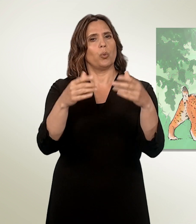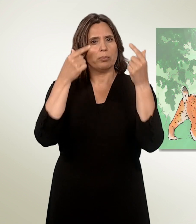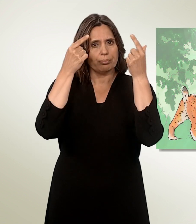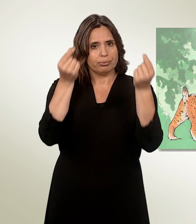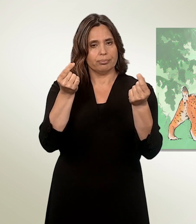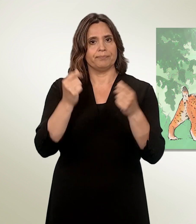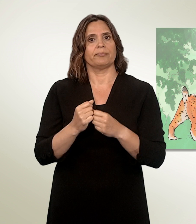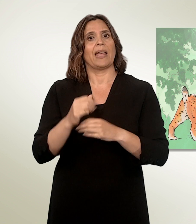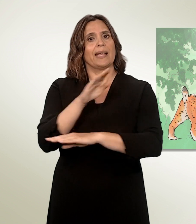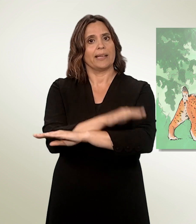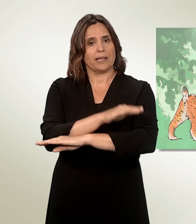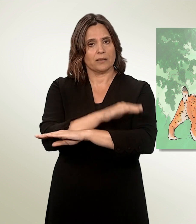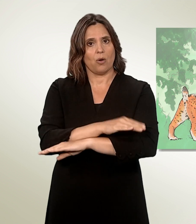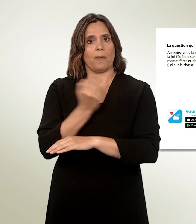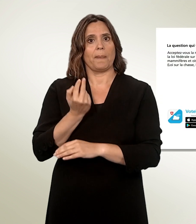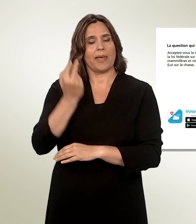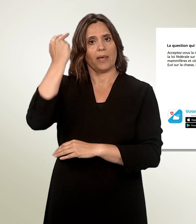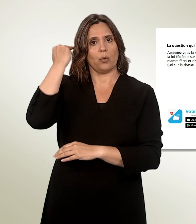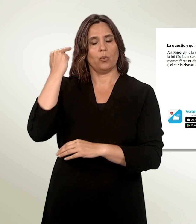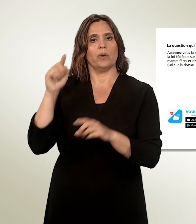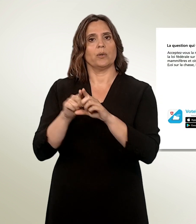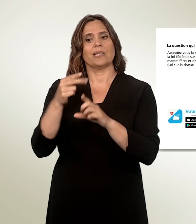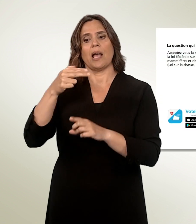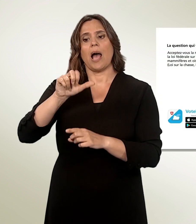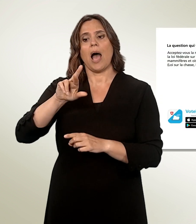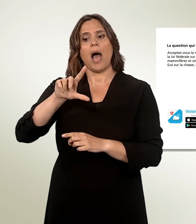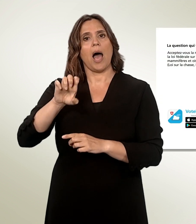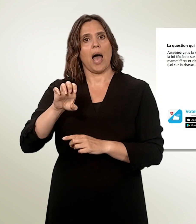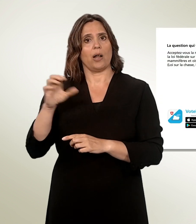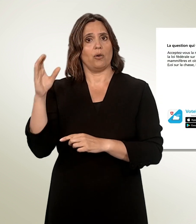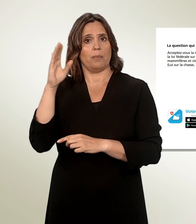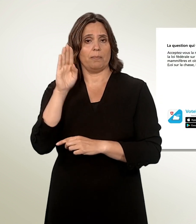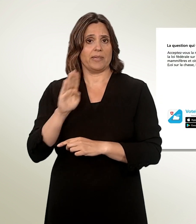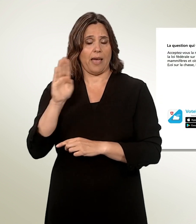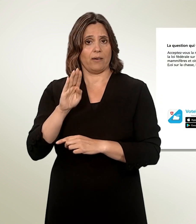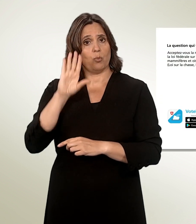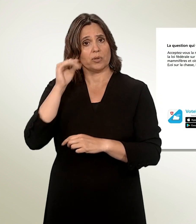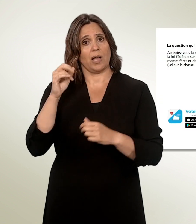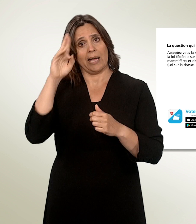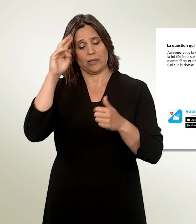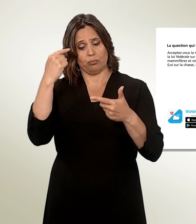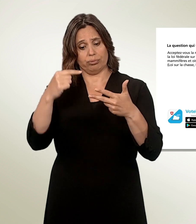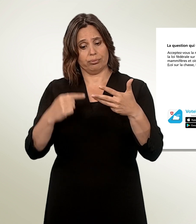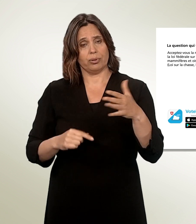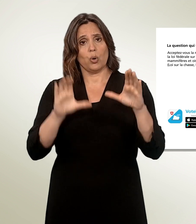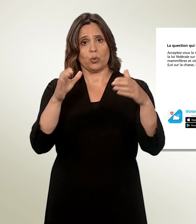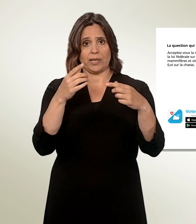cendrés et de harles-bièvres. Pour ces raisons, le Conseil fédéral et le Parlement vous recommandent d'accepter le projet.